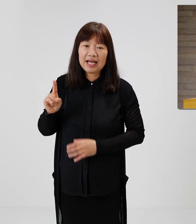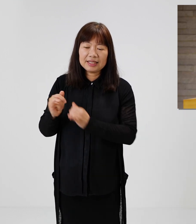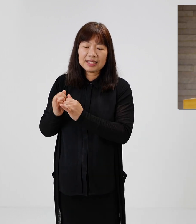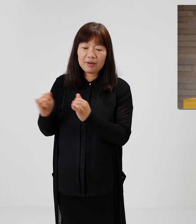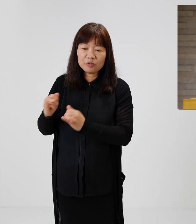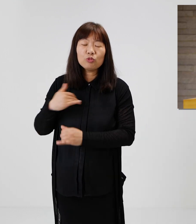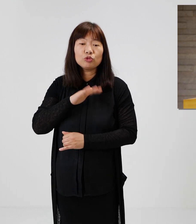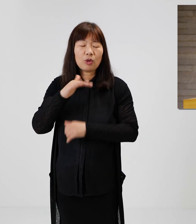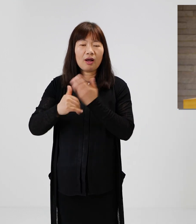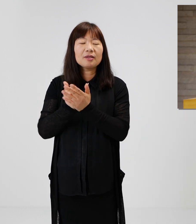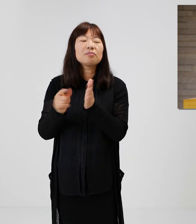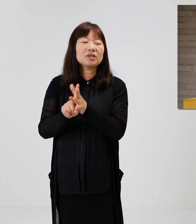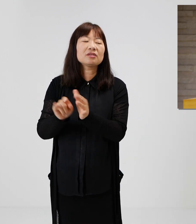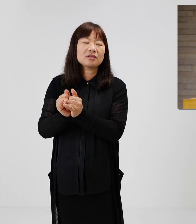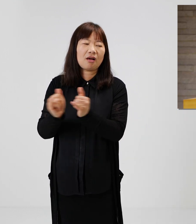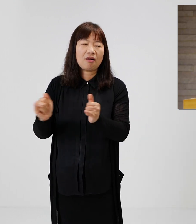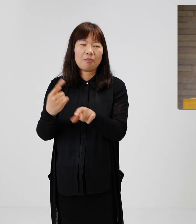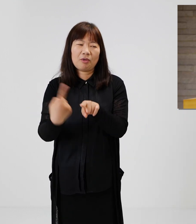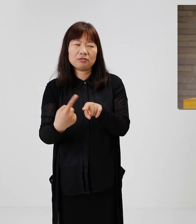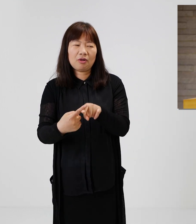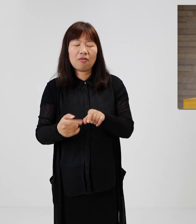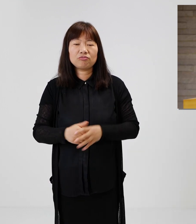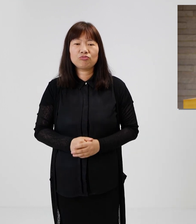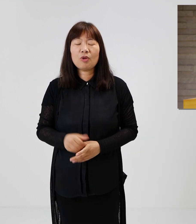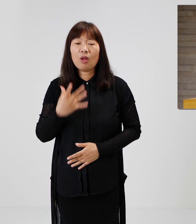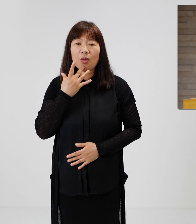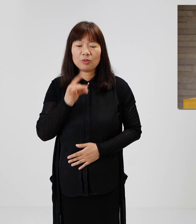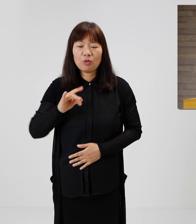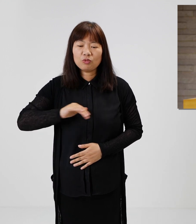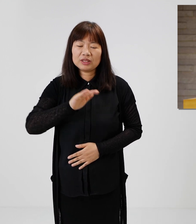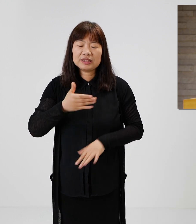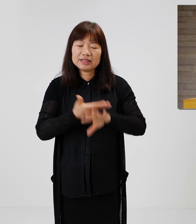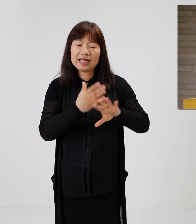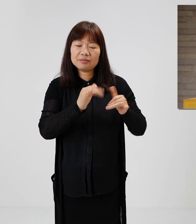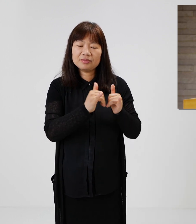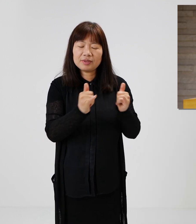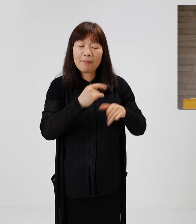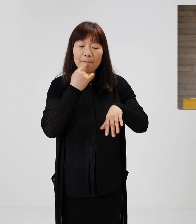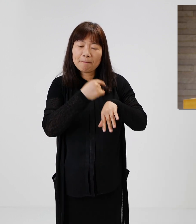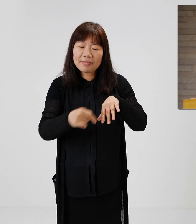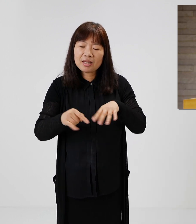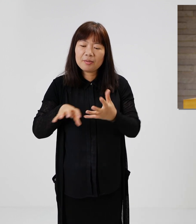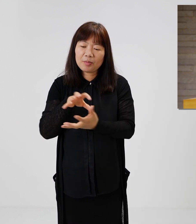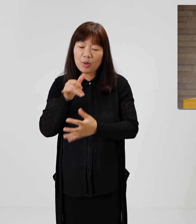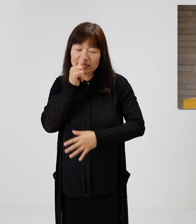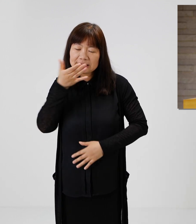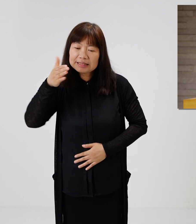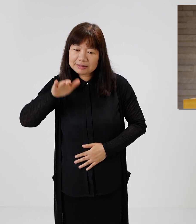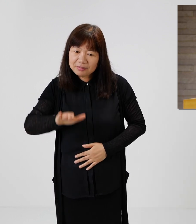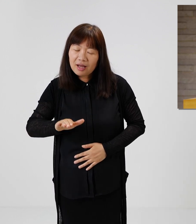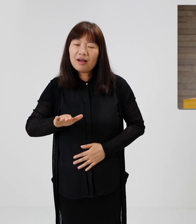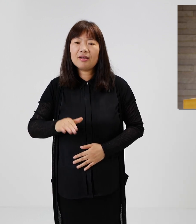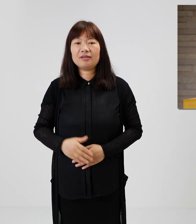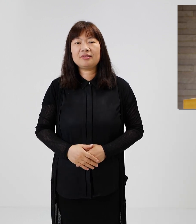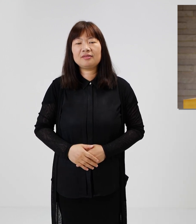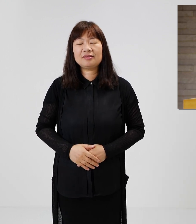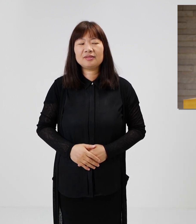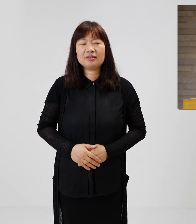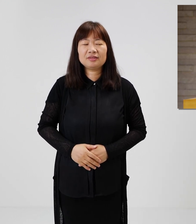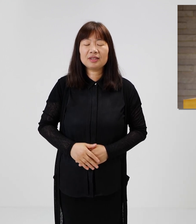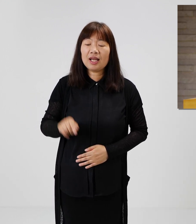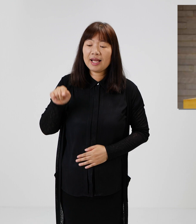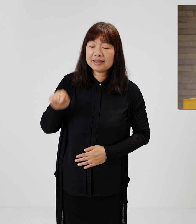하나님 믿는 사람들이다. 피가 비록 섞이긴 했지만, 근데 여기 아주 미묘하지만 이 사람들이